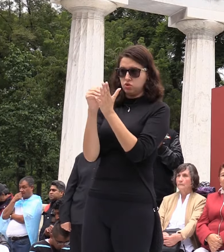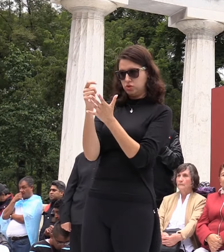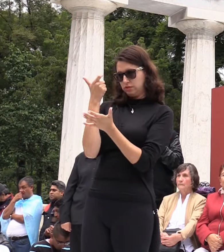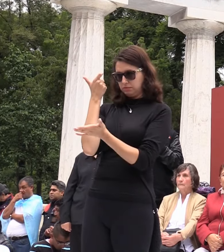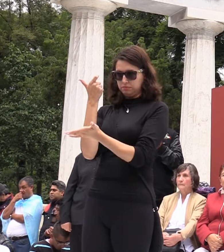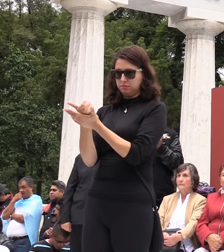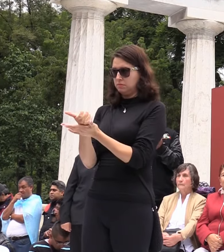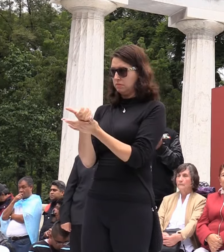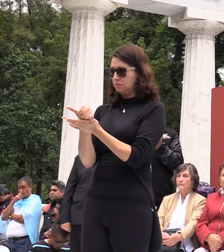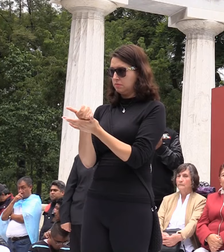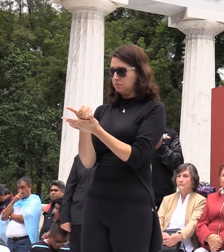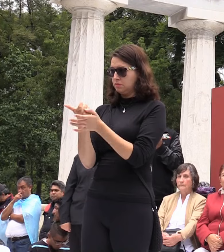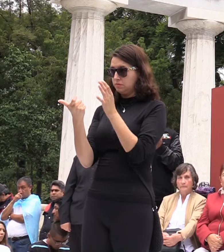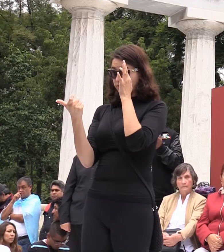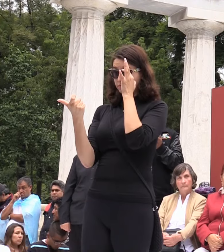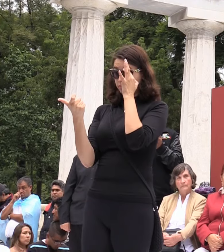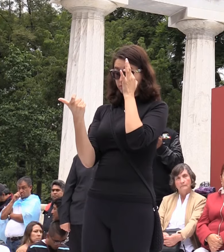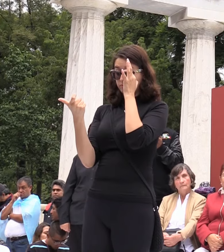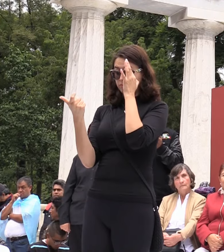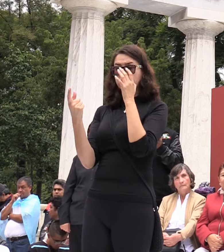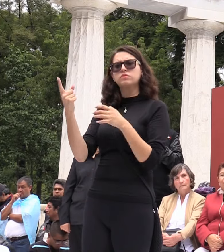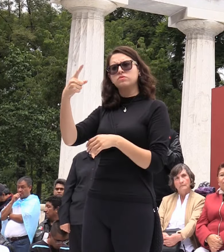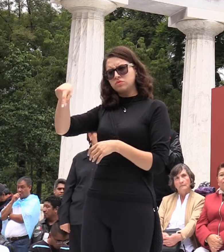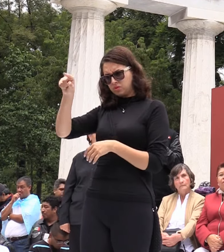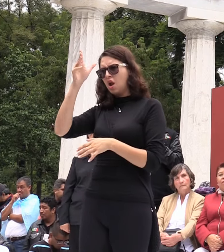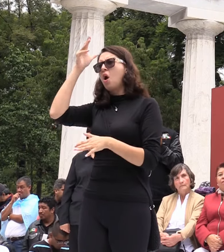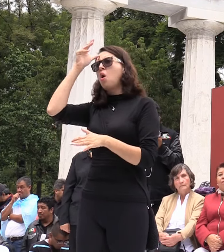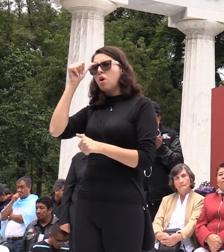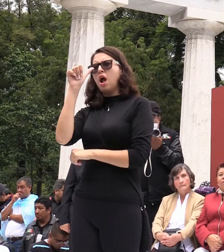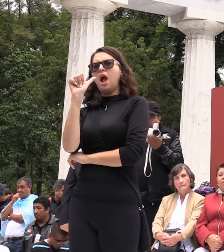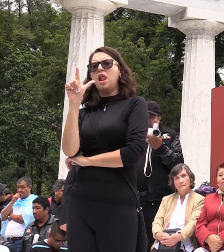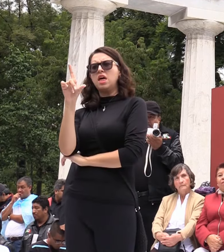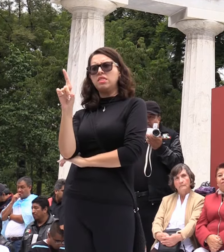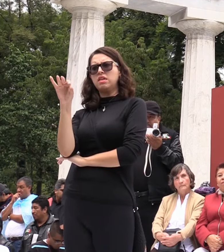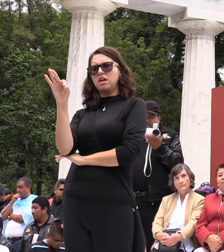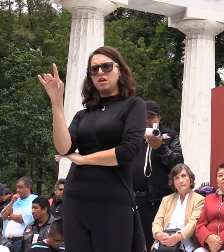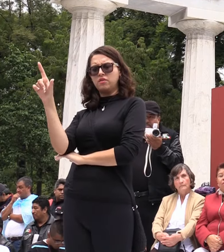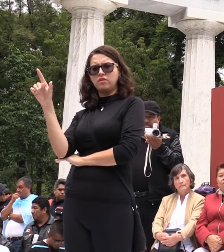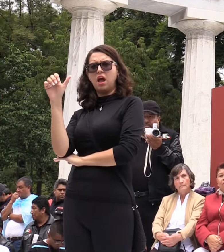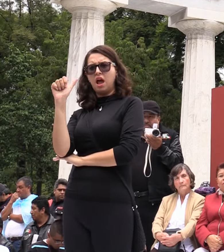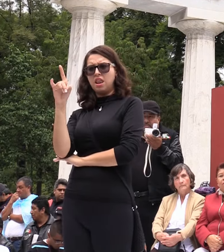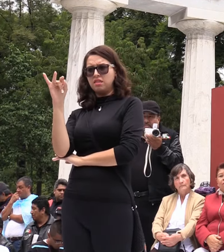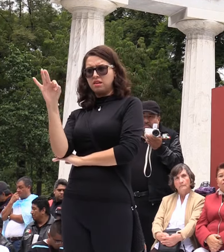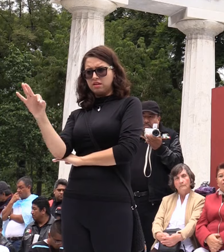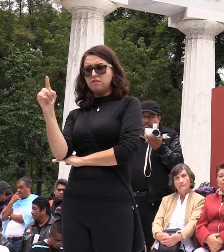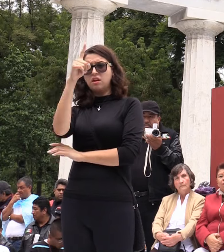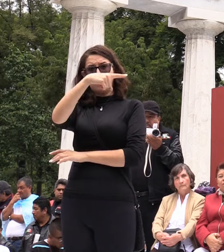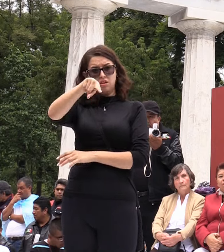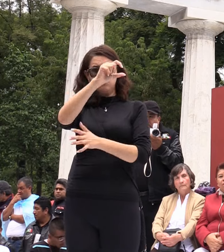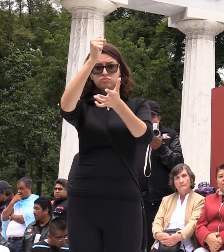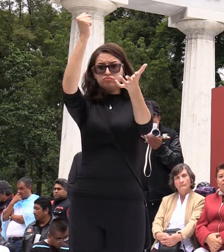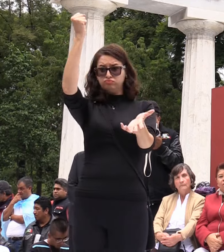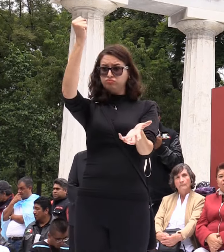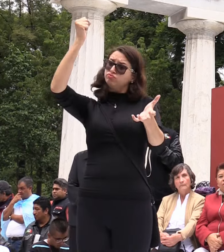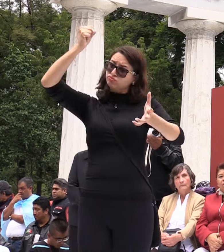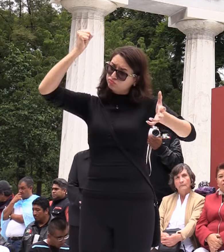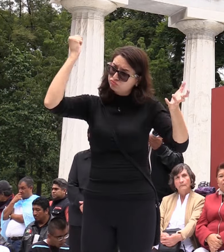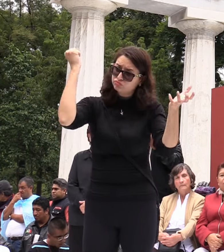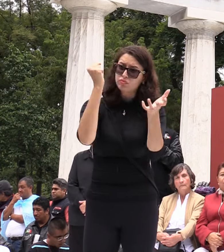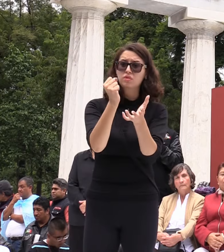1,000 millones de pesos. ¿Están de acuerdo que en la Asamblea Legislativa se reduzca su presupuesto